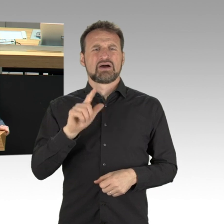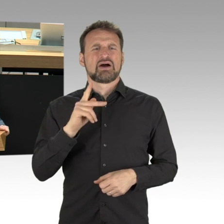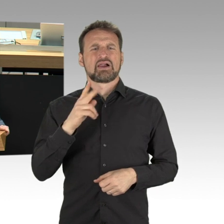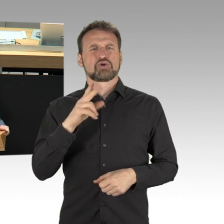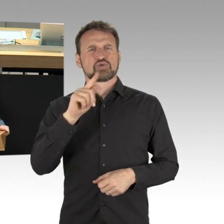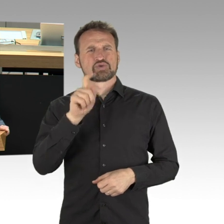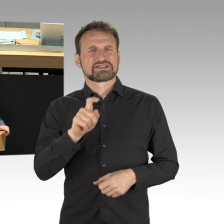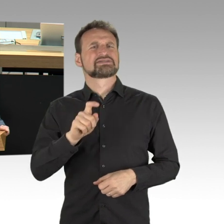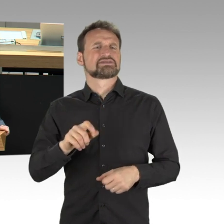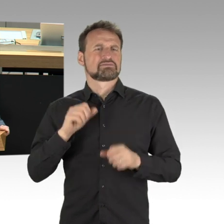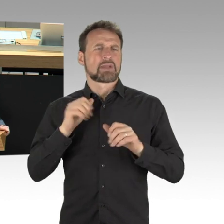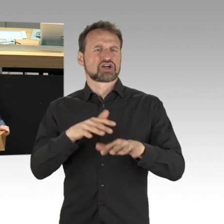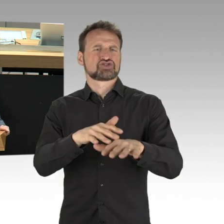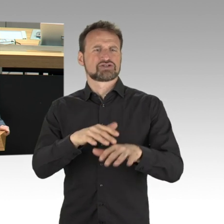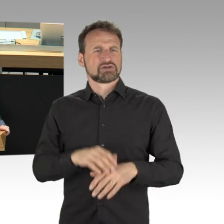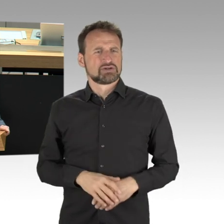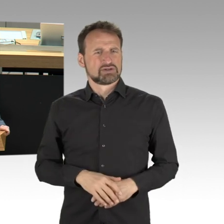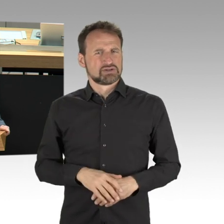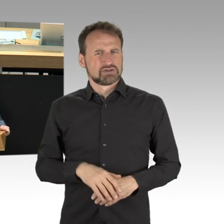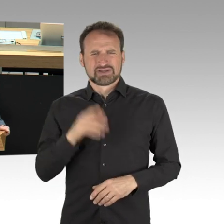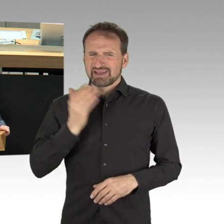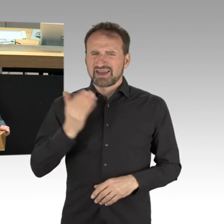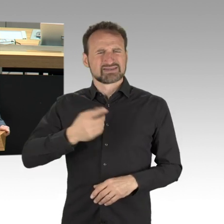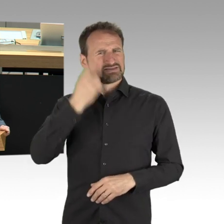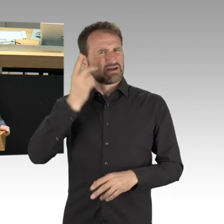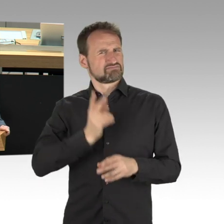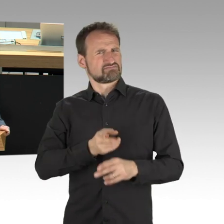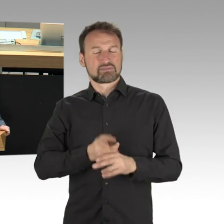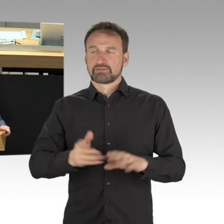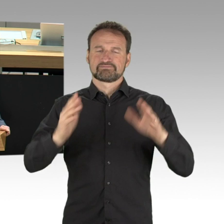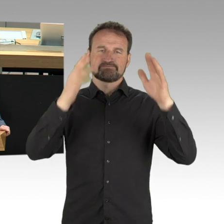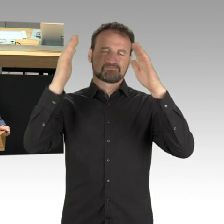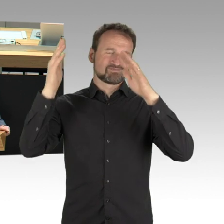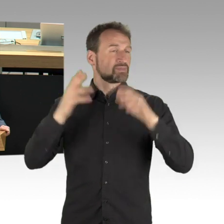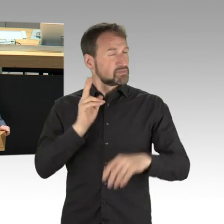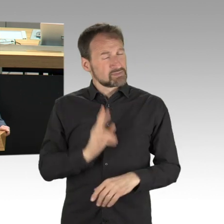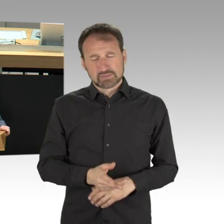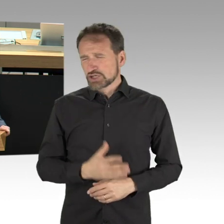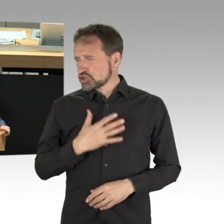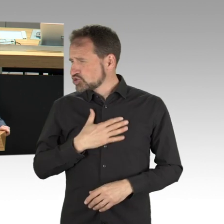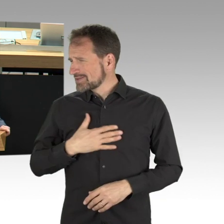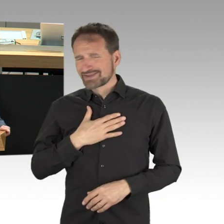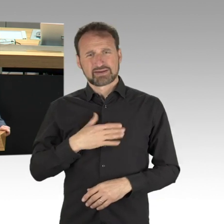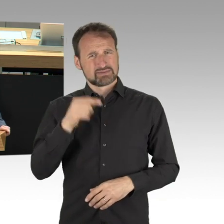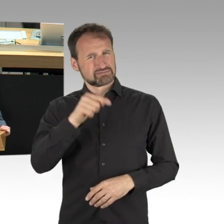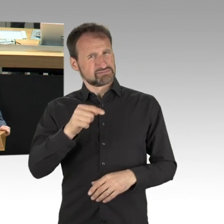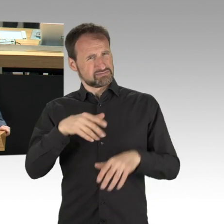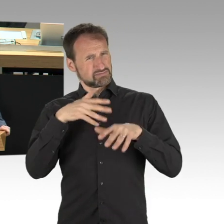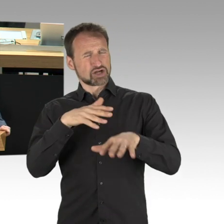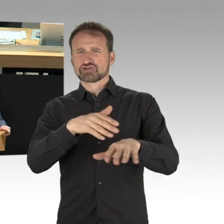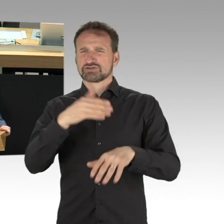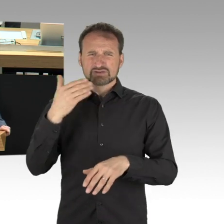Es ist immer wieder eine Schande, wenn dort Flaggen des Staates Israel verbrannt werden, das Existenzrecht